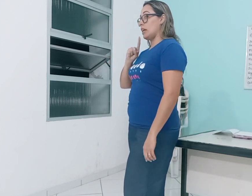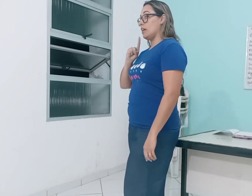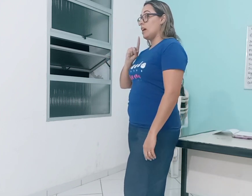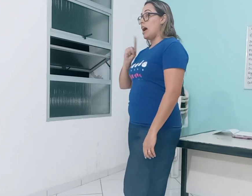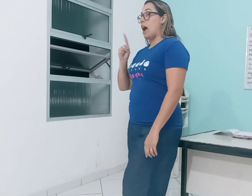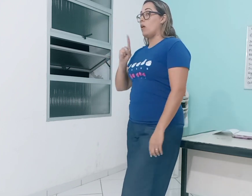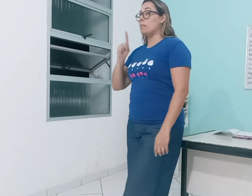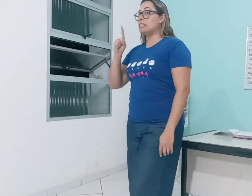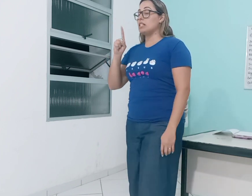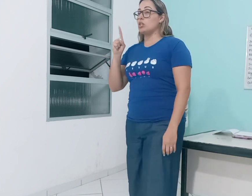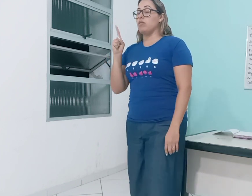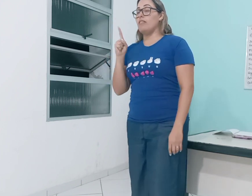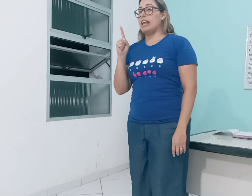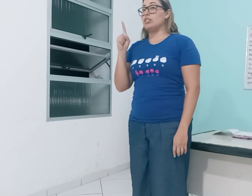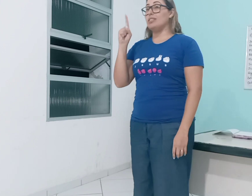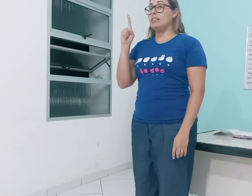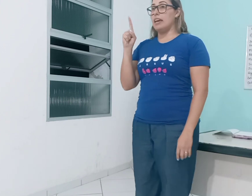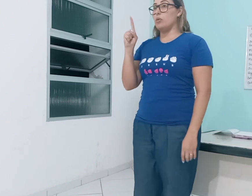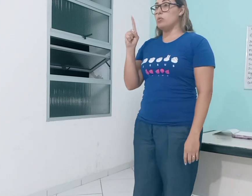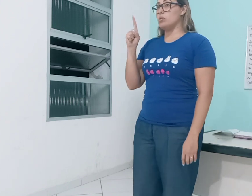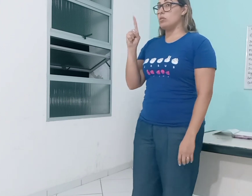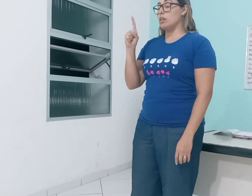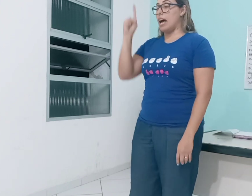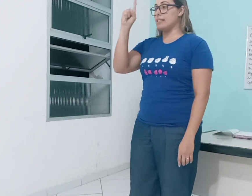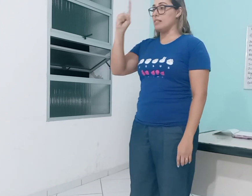Né? Agora imagina se eu vou falar de Deus assim.